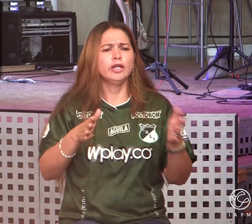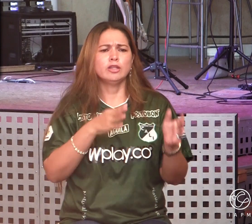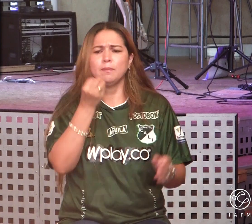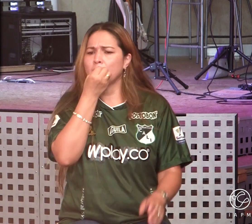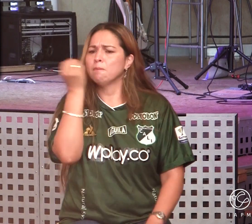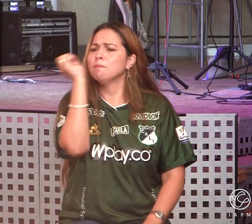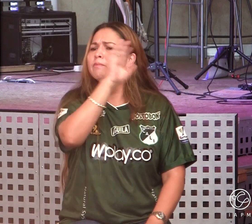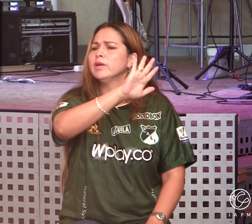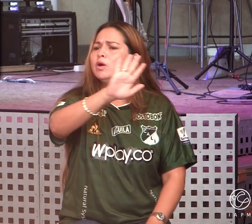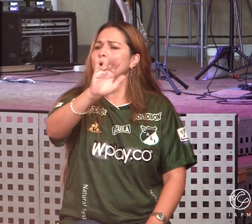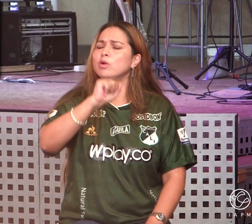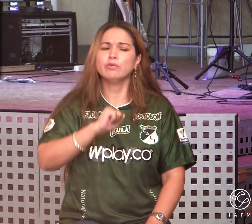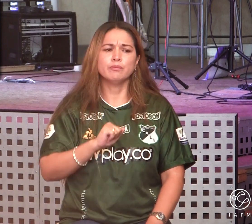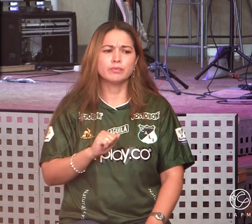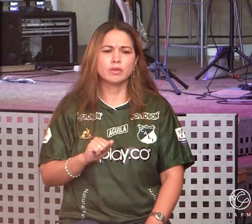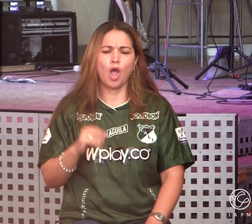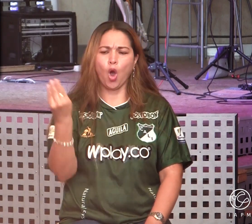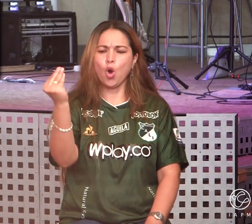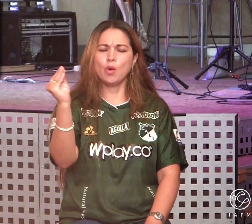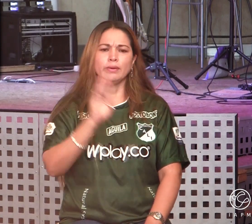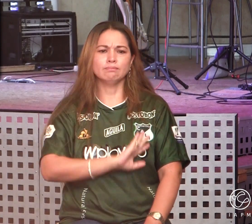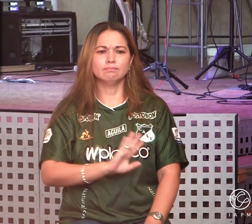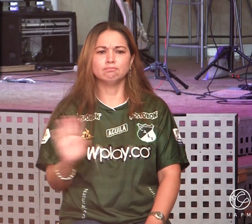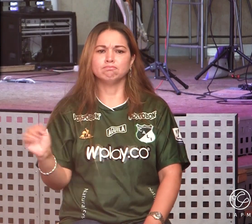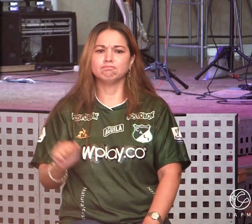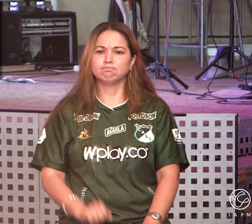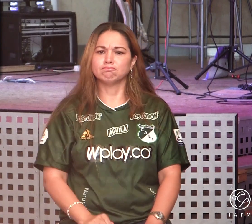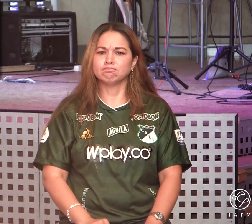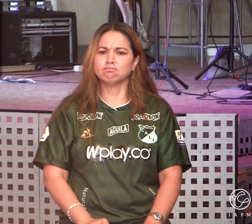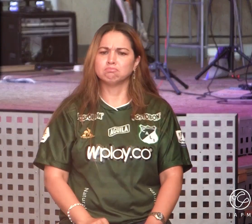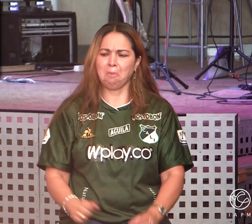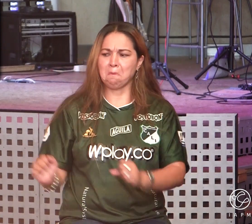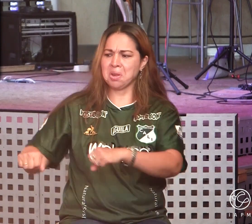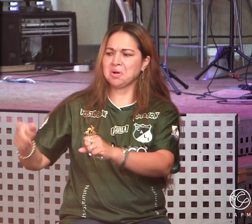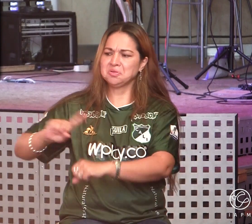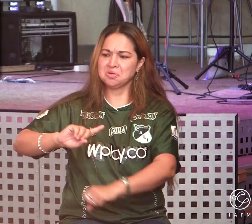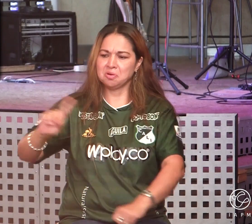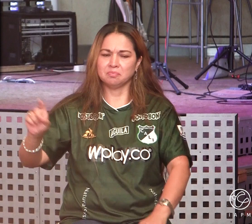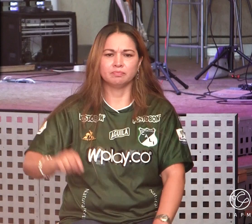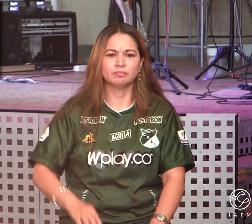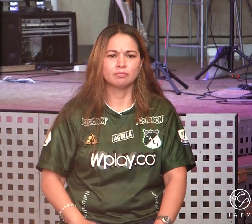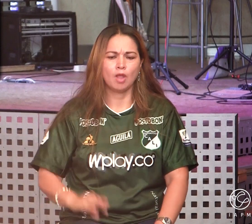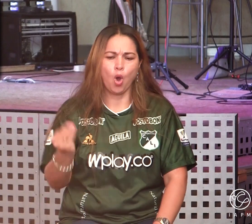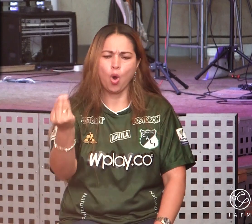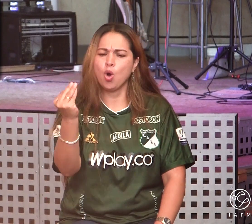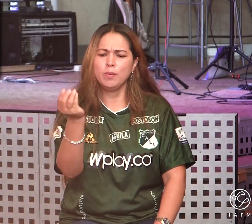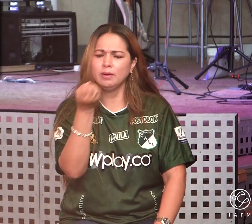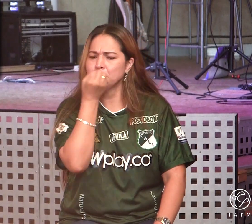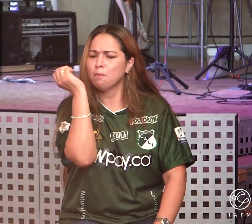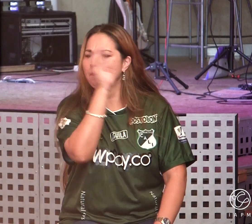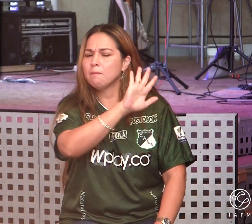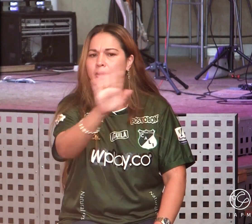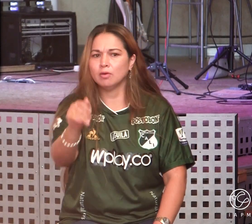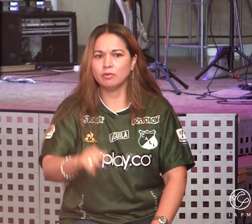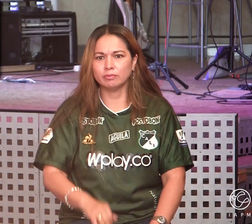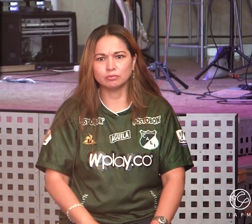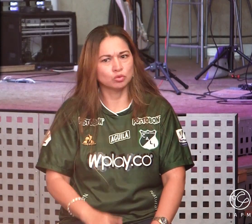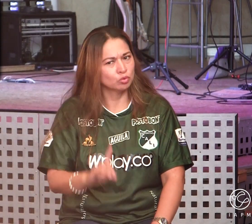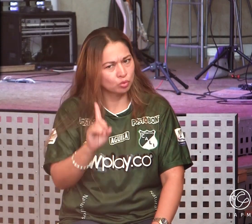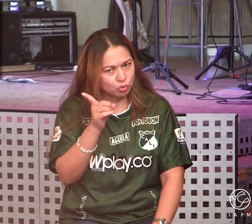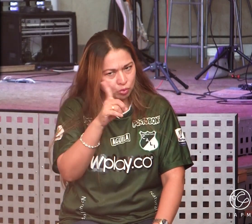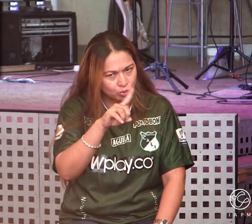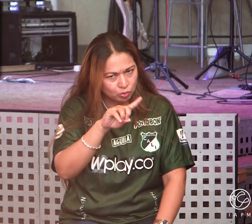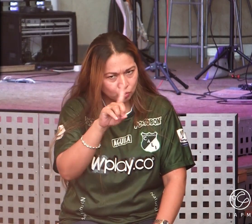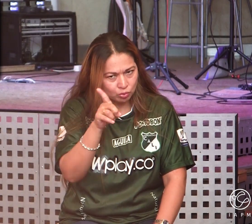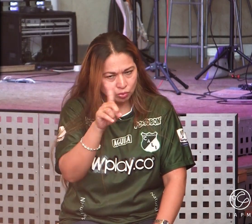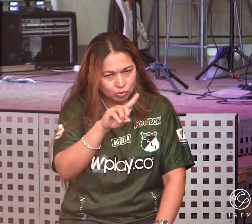de jóvenes con el hermanito de 50 años, el de 48. Son los jóvenes de la iglesia. No sé